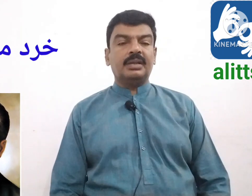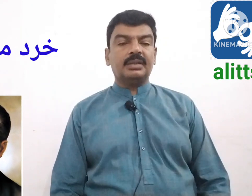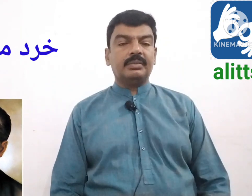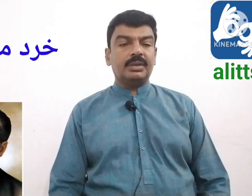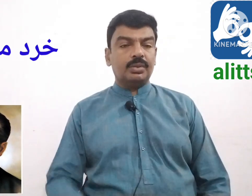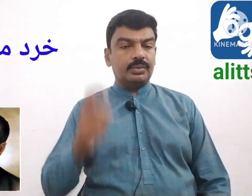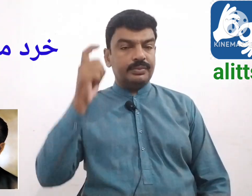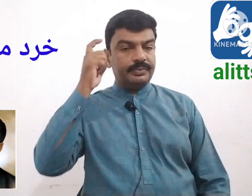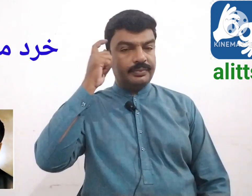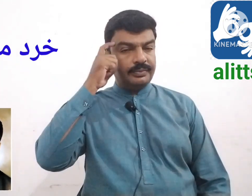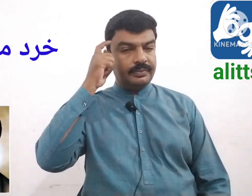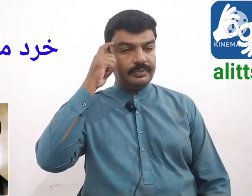खिर्दमंदों